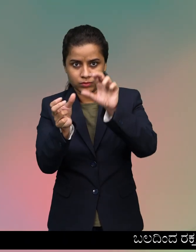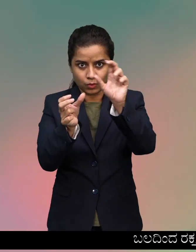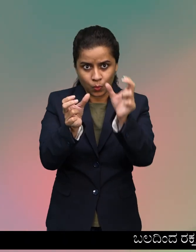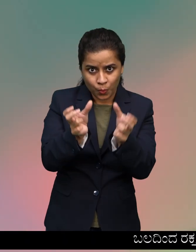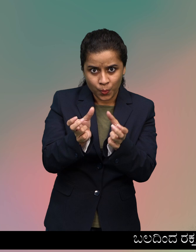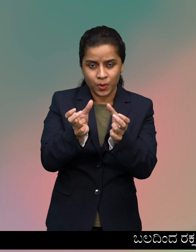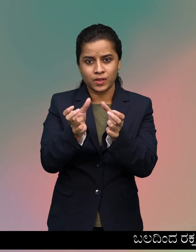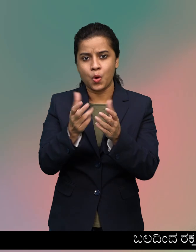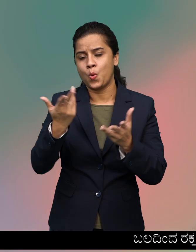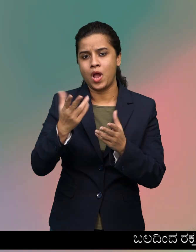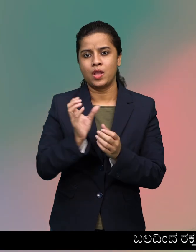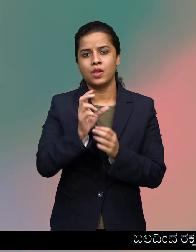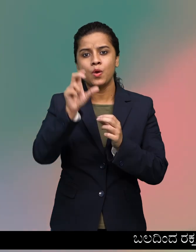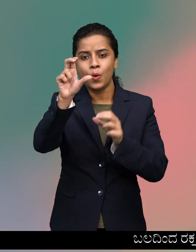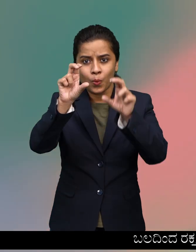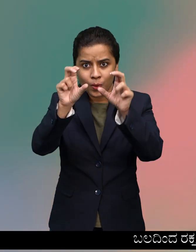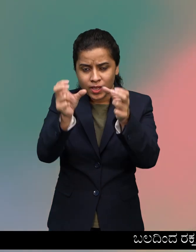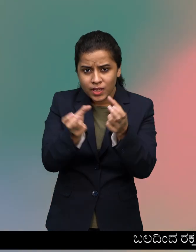ಬಲದಿಂದ ರಕ್ತವನ್ನು ಪಂಪ್ ಮಾಡಬೇಕಾಗುತ್ತದೆ.